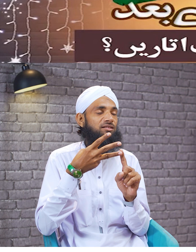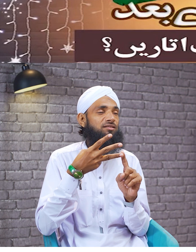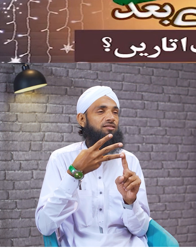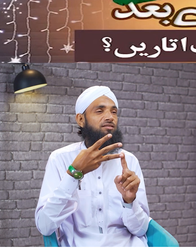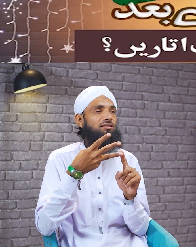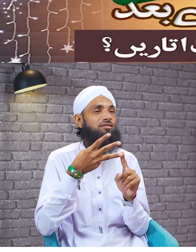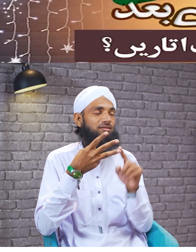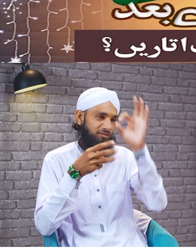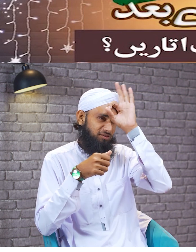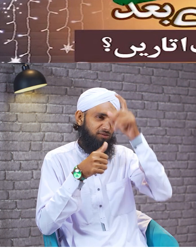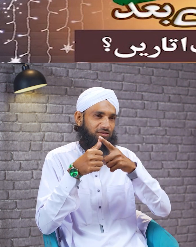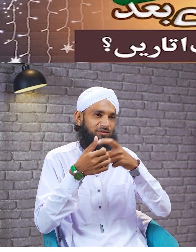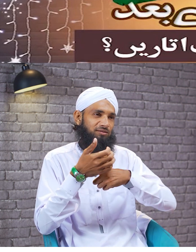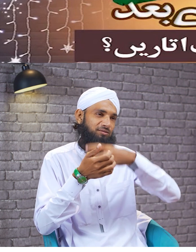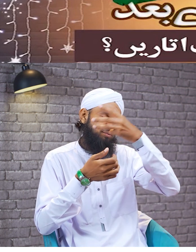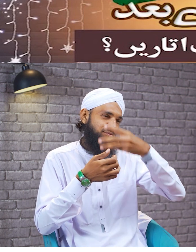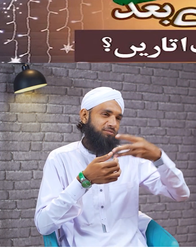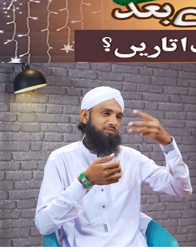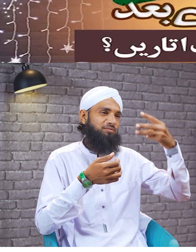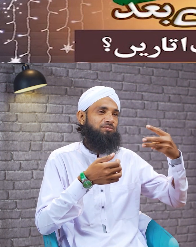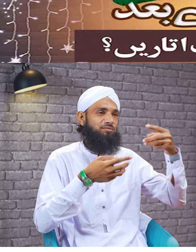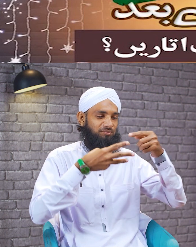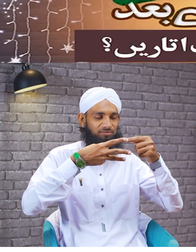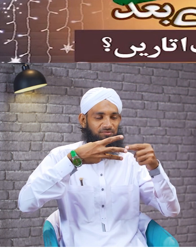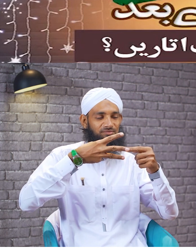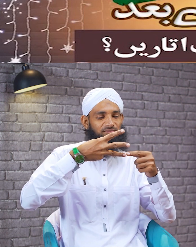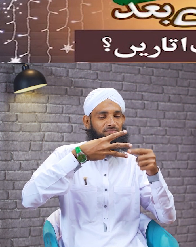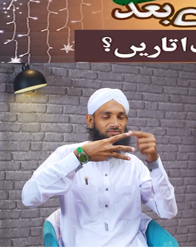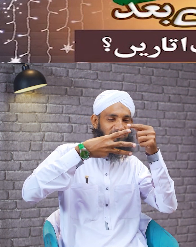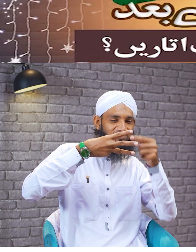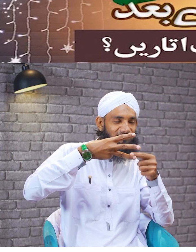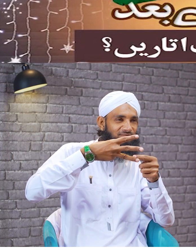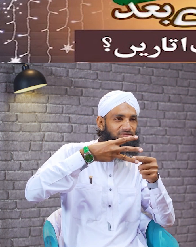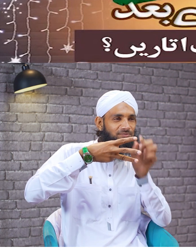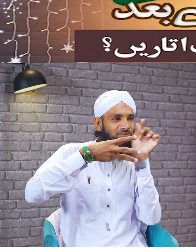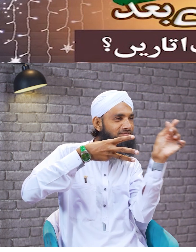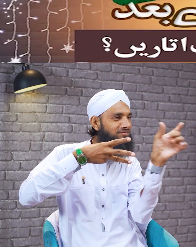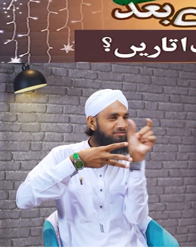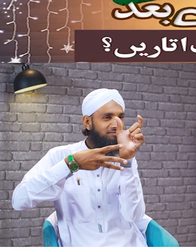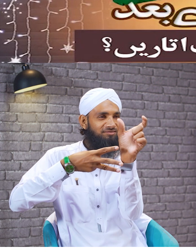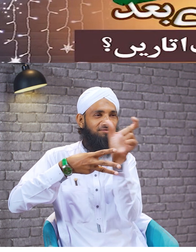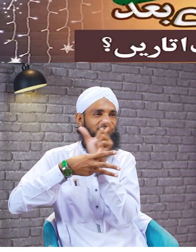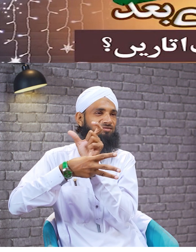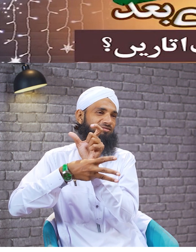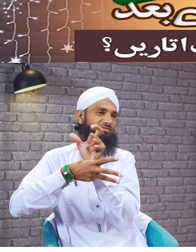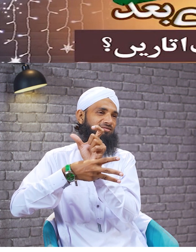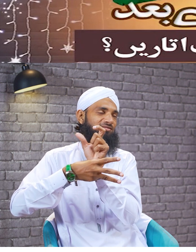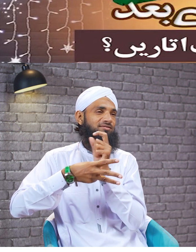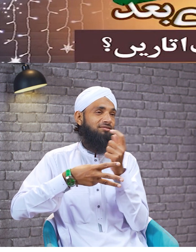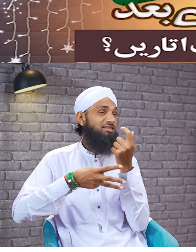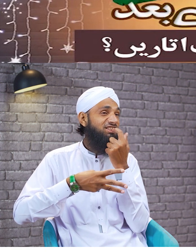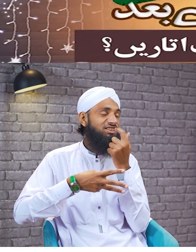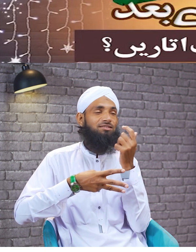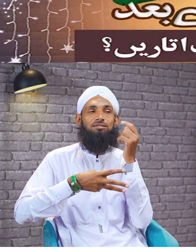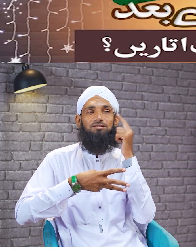जो है सरकार आला हज़रत रहमतुल्लाह अलैह के मज़ार पुरनवार का जो गुम्बद शरीफ है उस पर इस तरह कलर किया